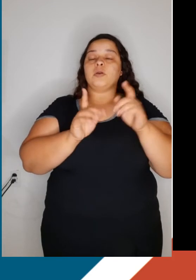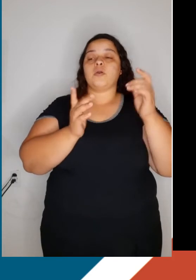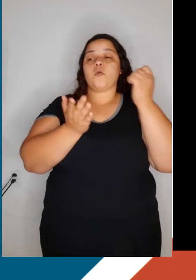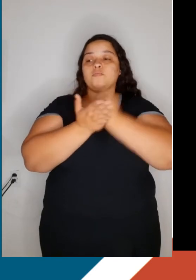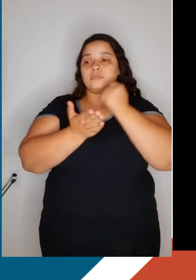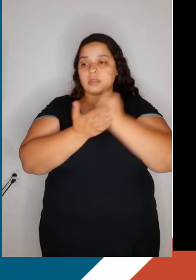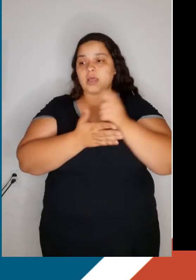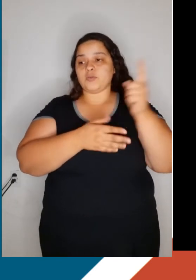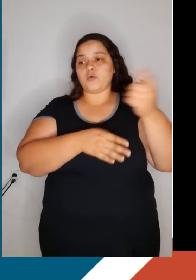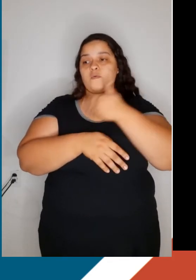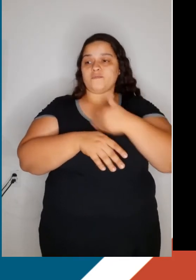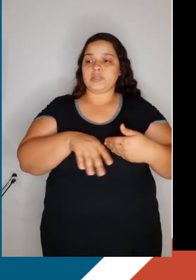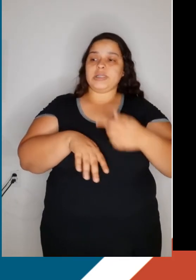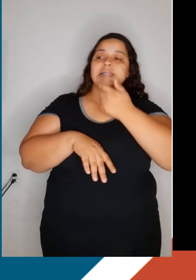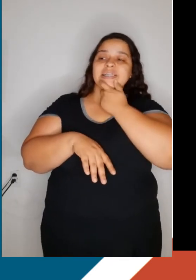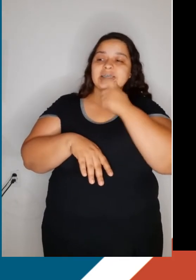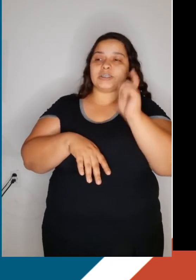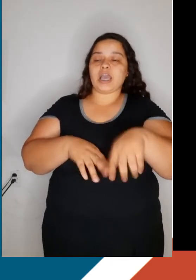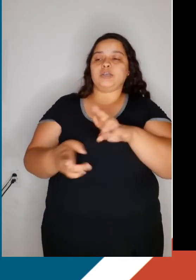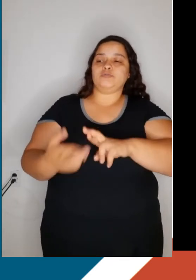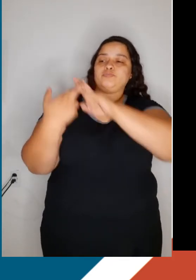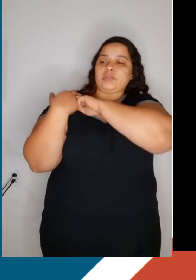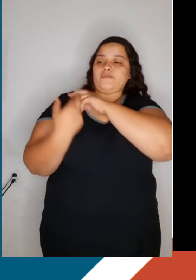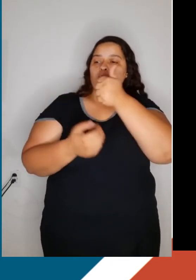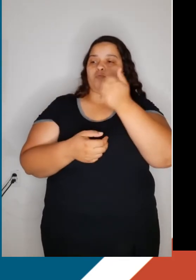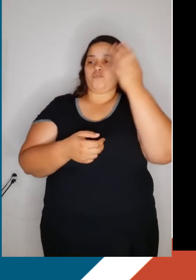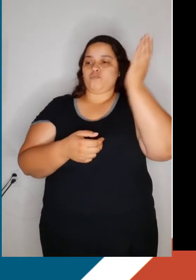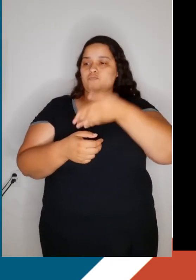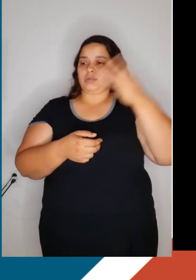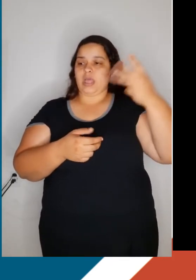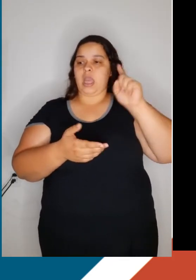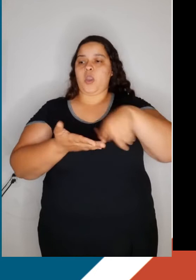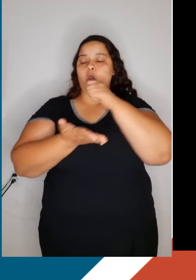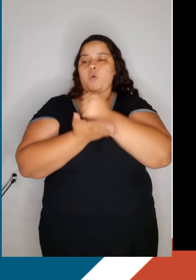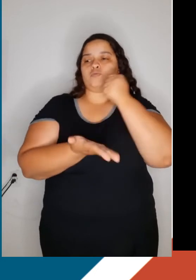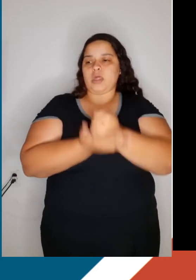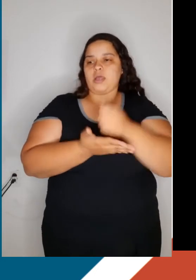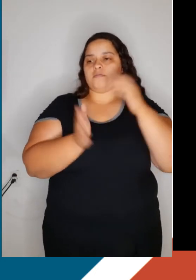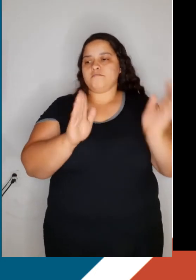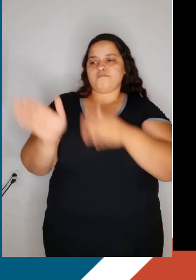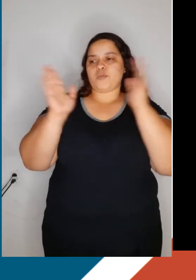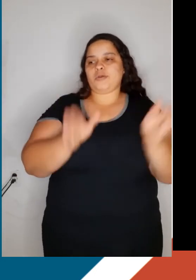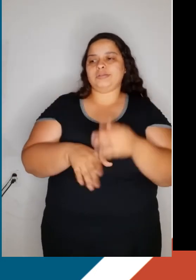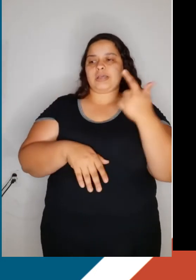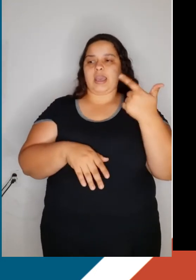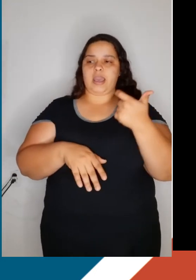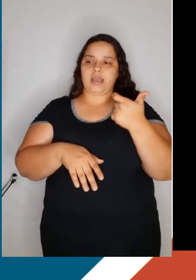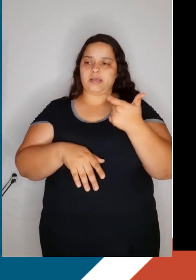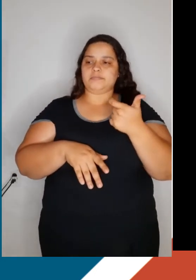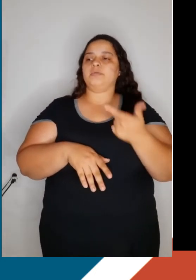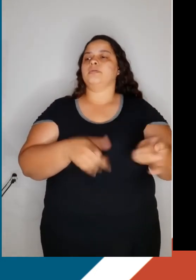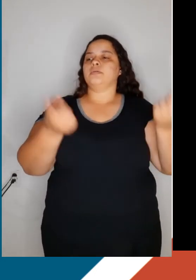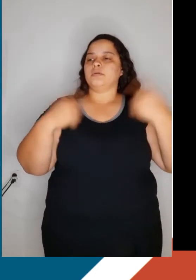Em 1880, o governo inglês era responsável por 1/3 dos contratos, né, da produção de armamento,